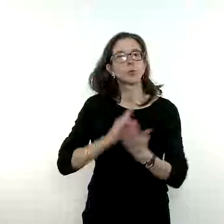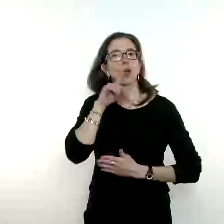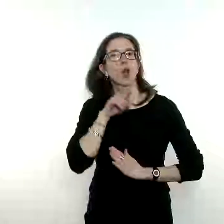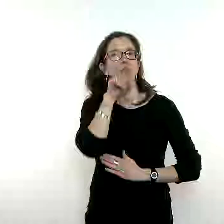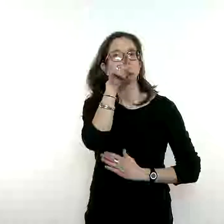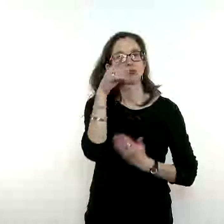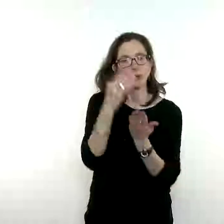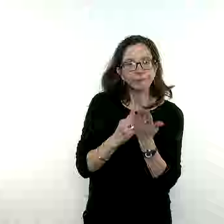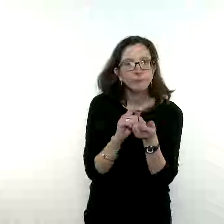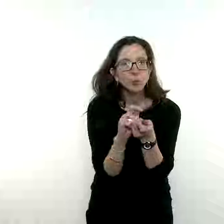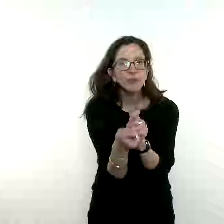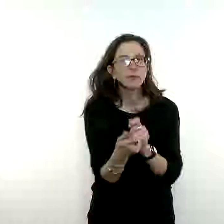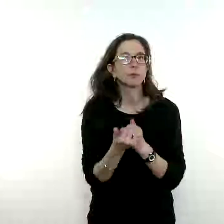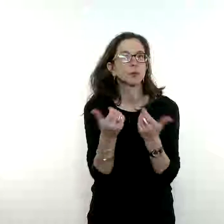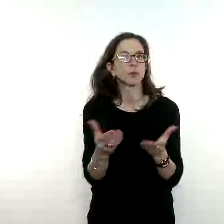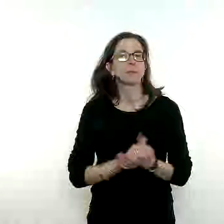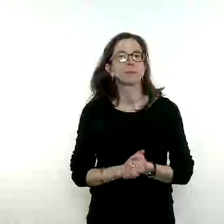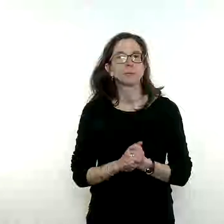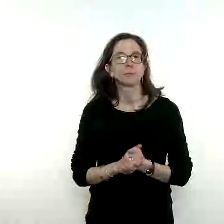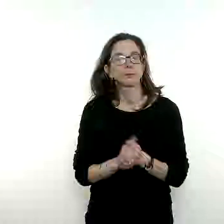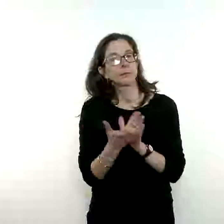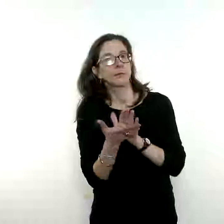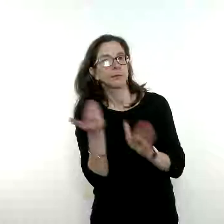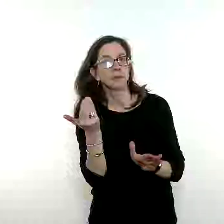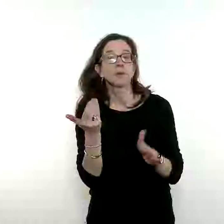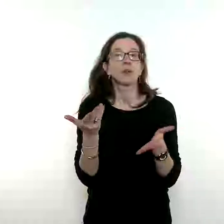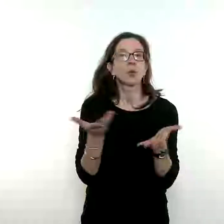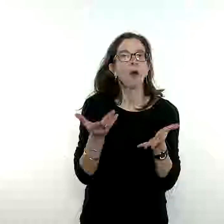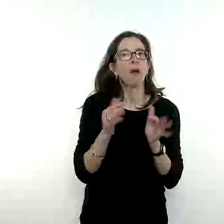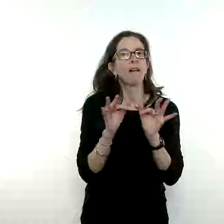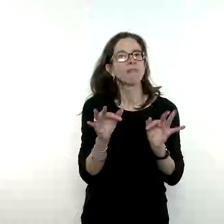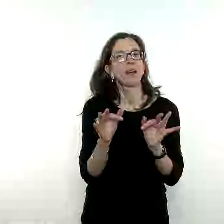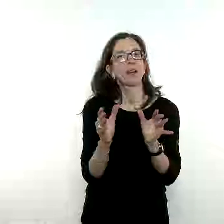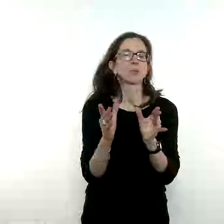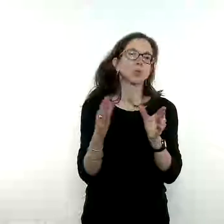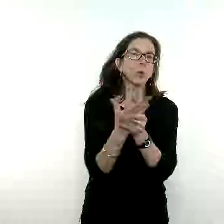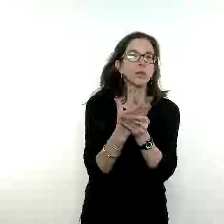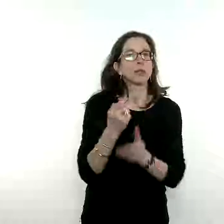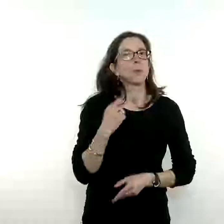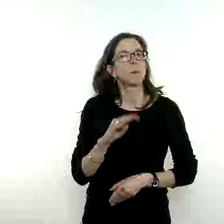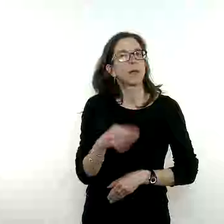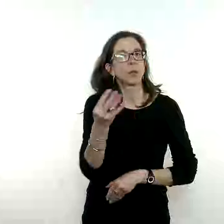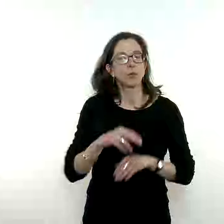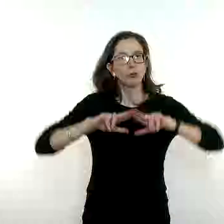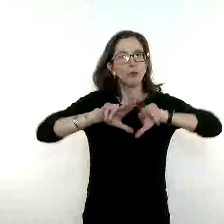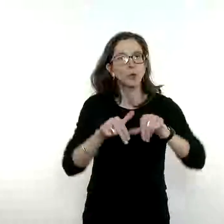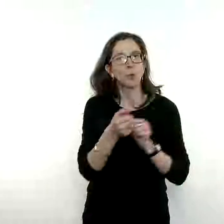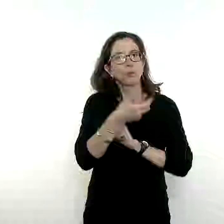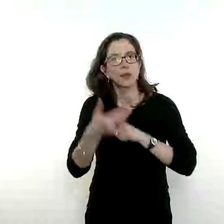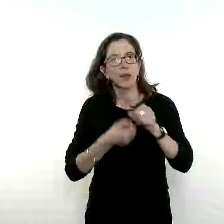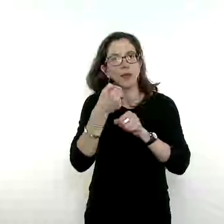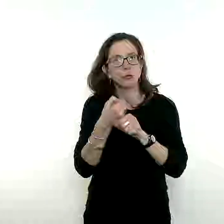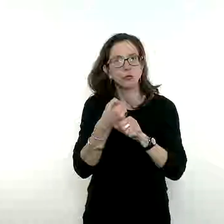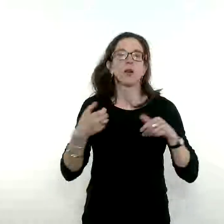jour qui se voit retirer l'affaire 14. C'est la convention pluriannuelle pour la prévention spécialisée